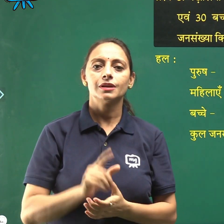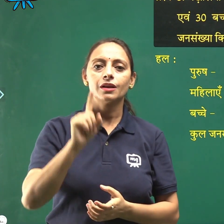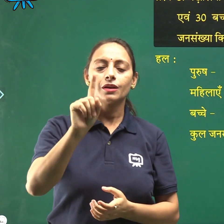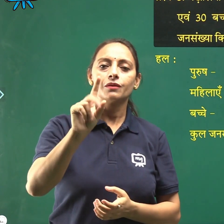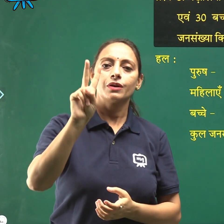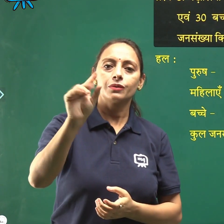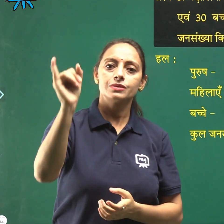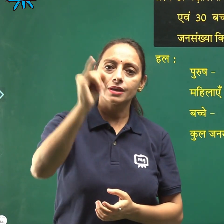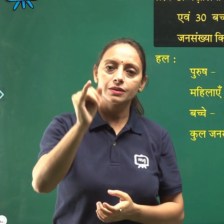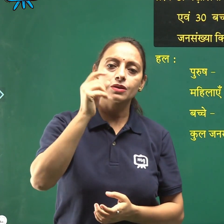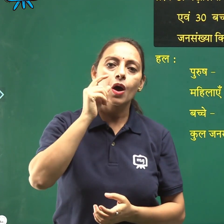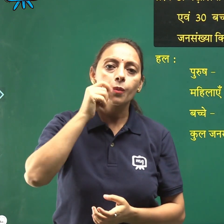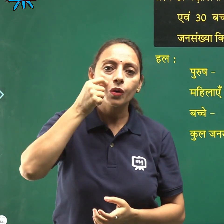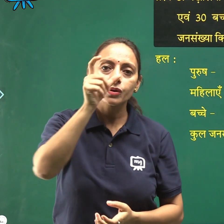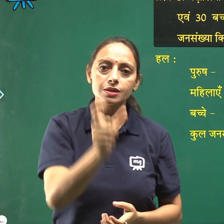126 पुरुष